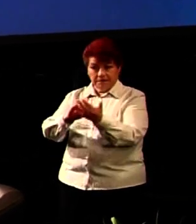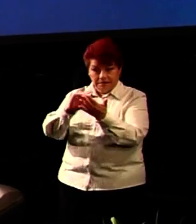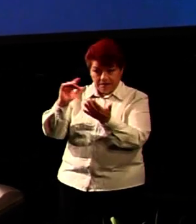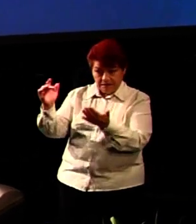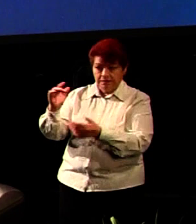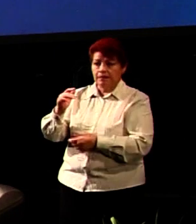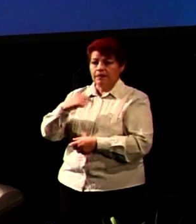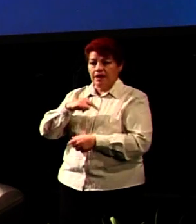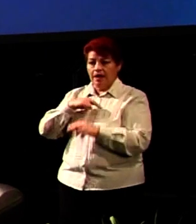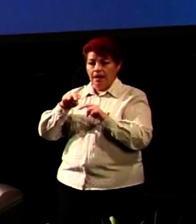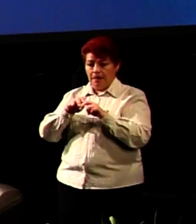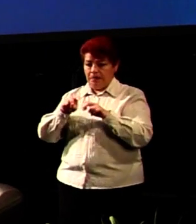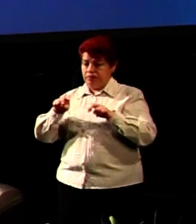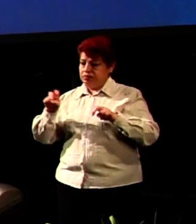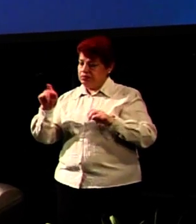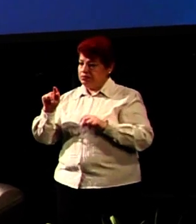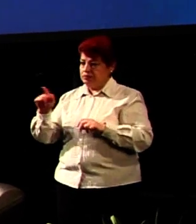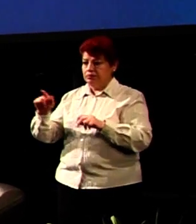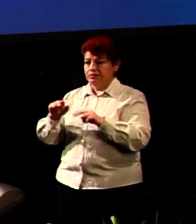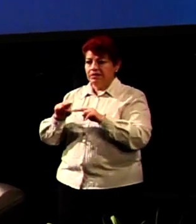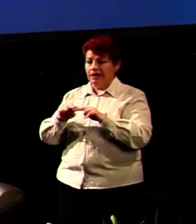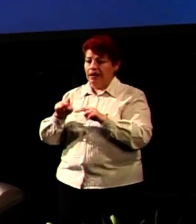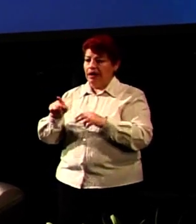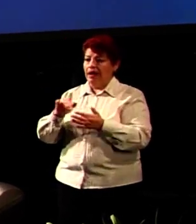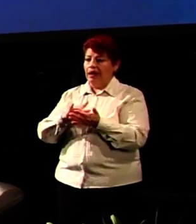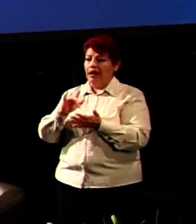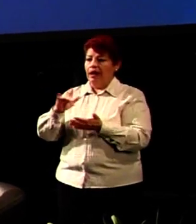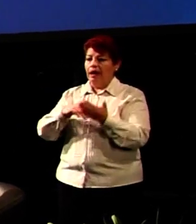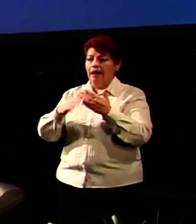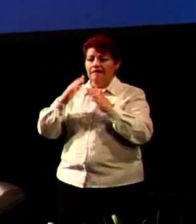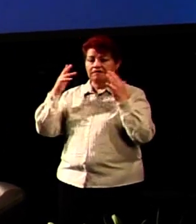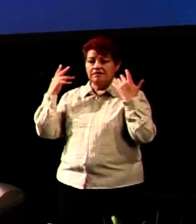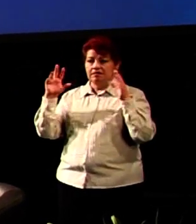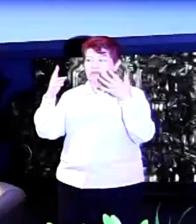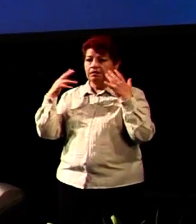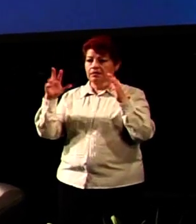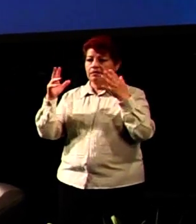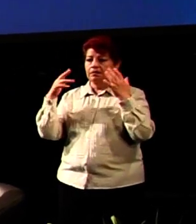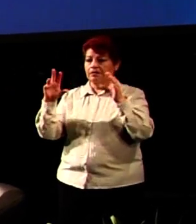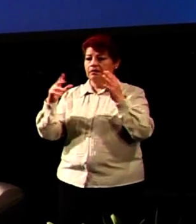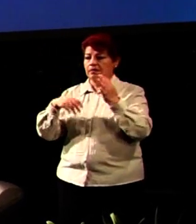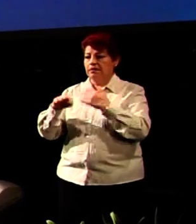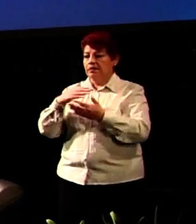Agradecemos a nuestro distinguido presidium. Brindémosle un fuerte aplauso.